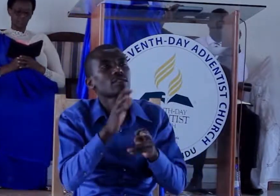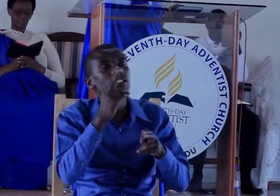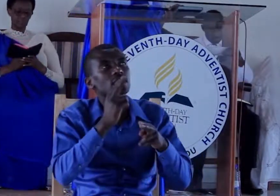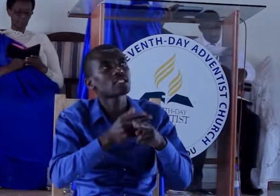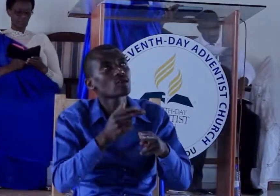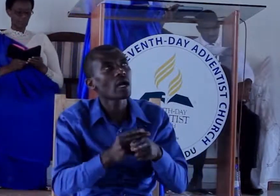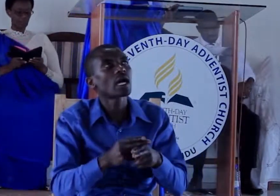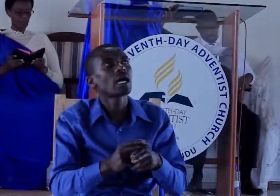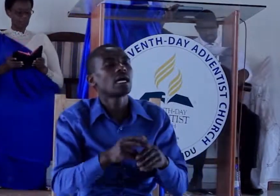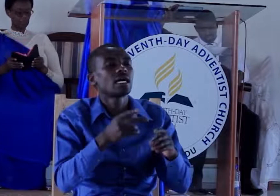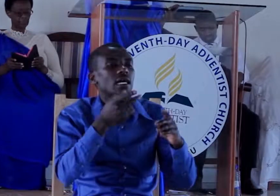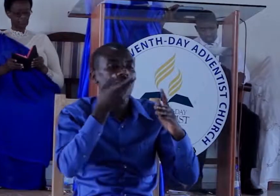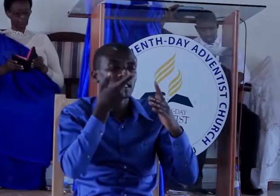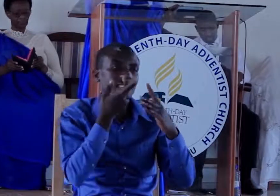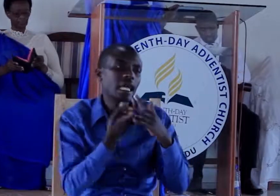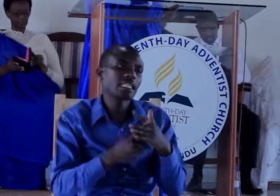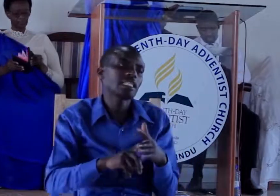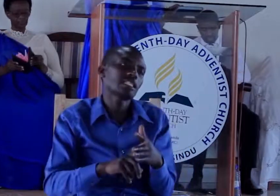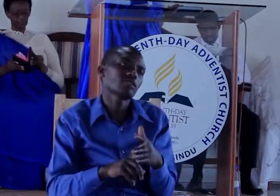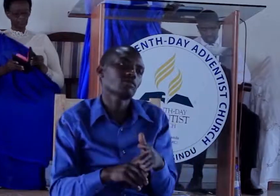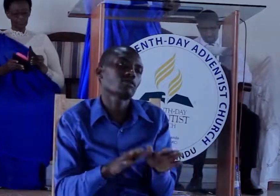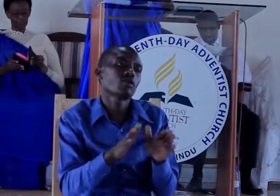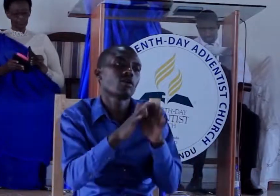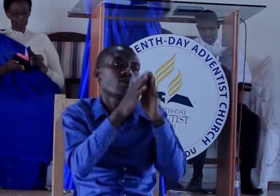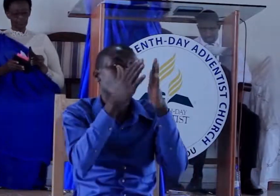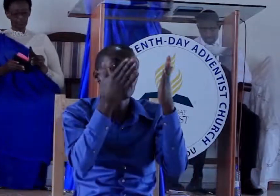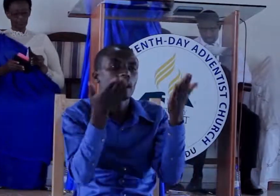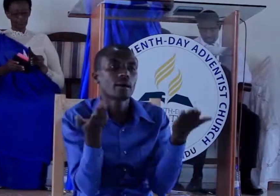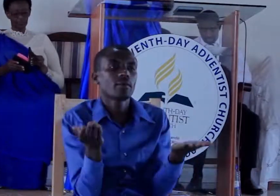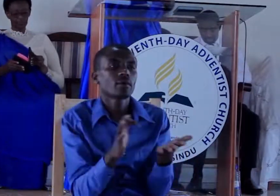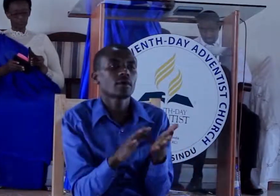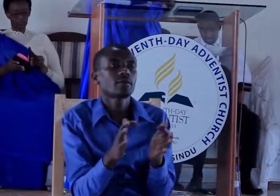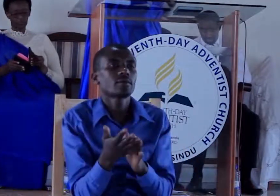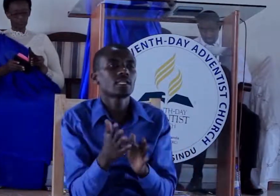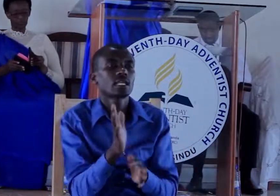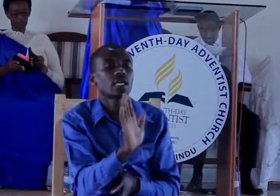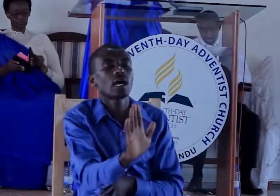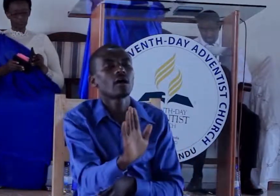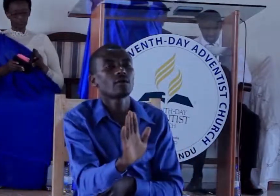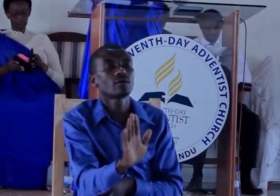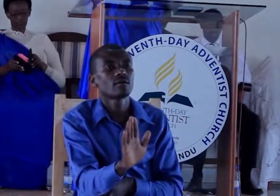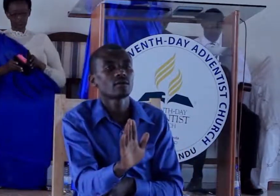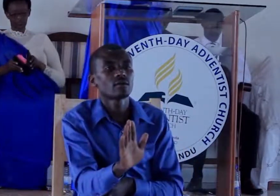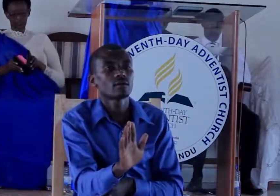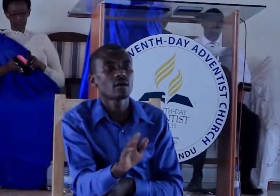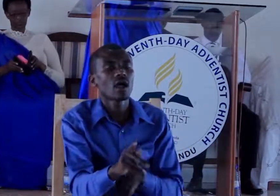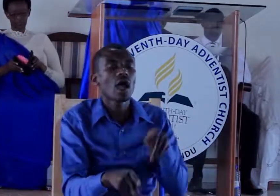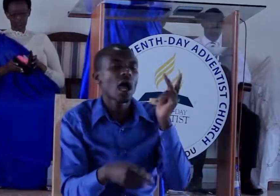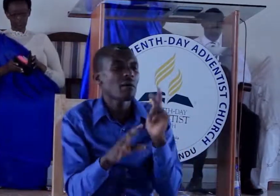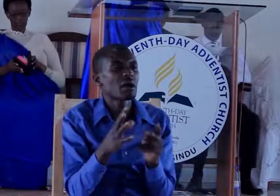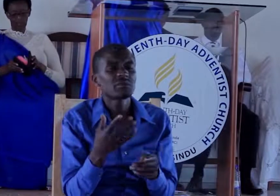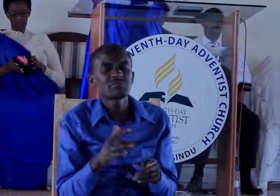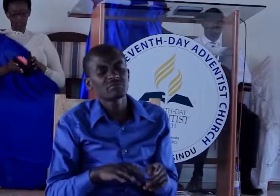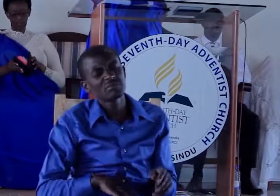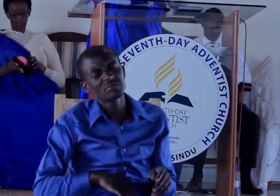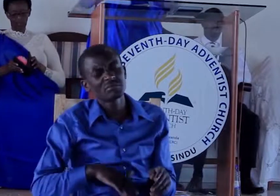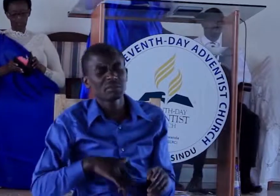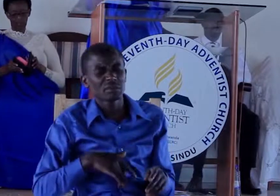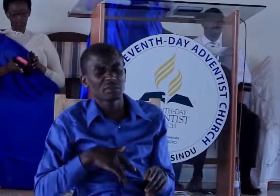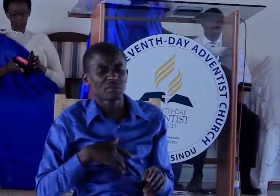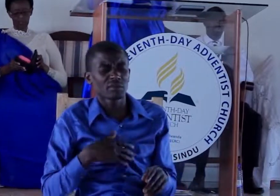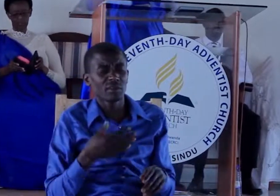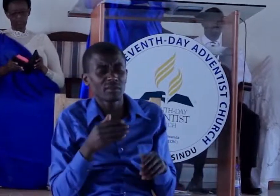itangiriro na murabibera yabo nyabona reka binginge bari kwiyumva umubiri utameze neza bari kwiyumva